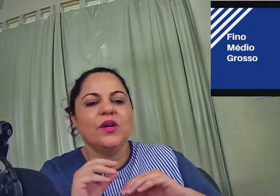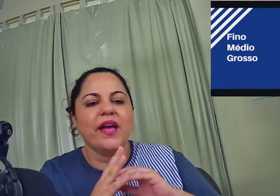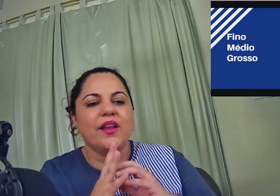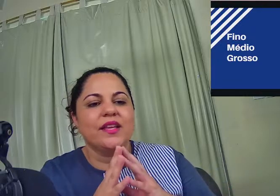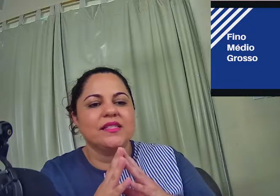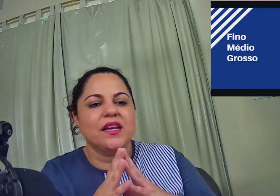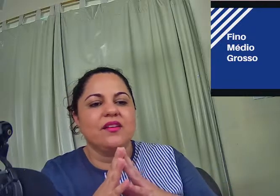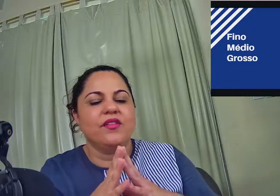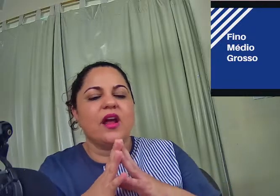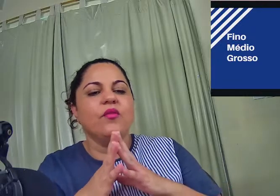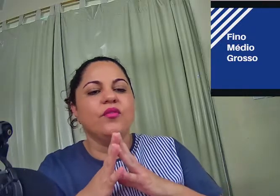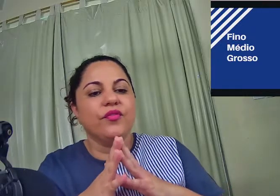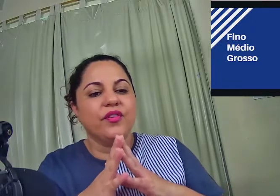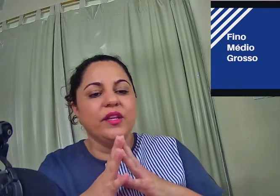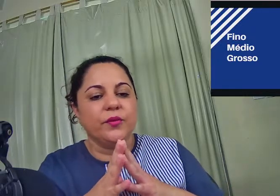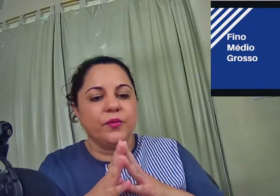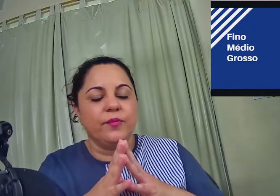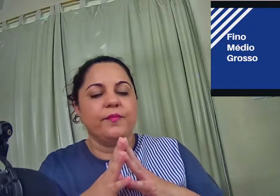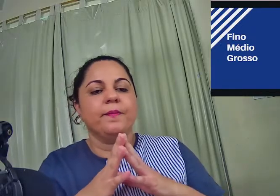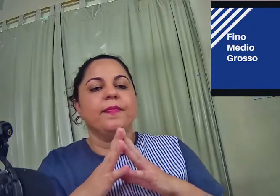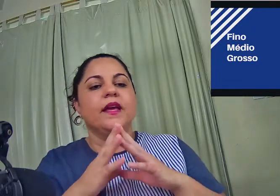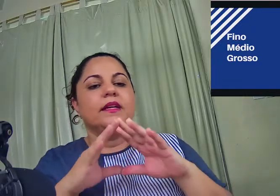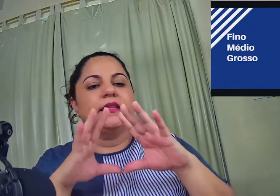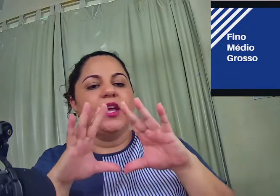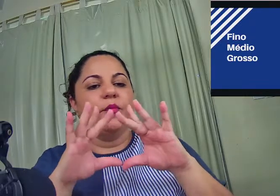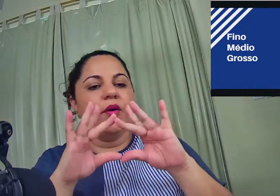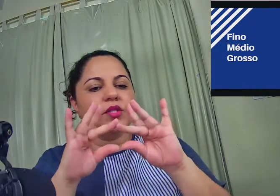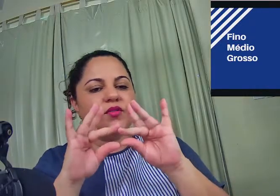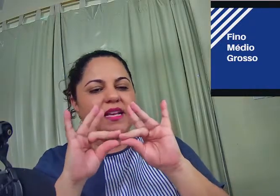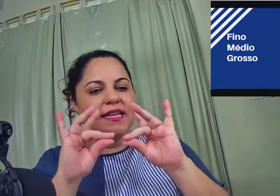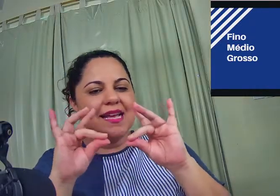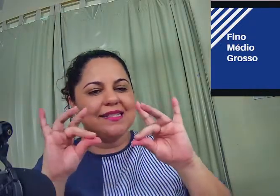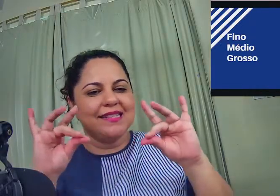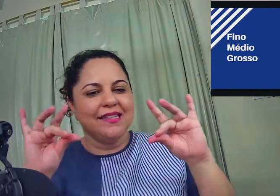quero descrever algo fino, né, eu posso fazer assim,